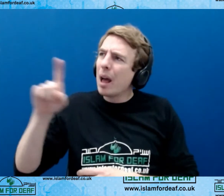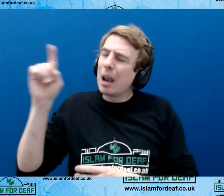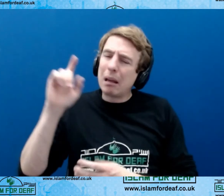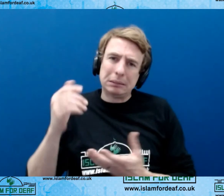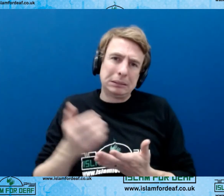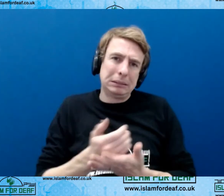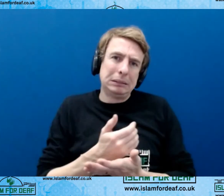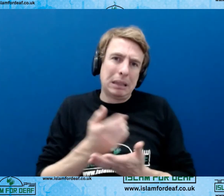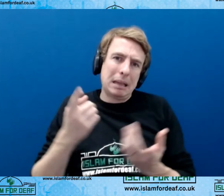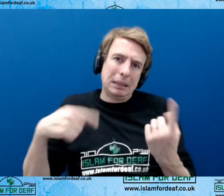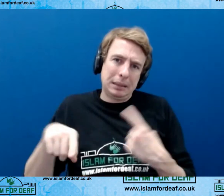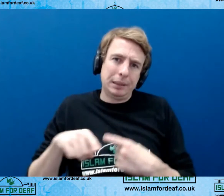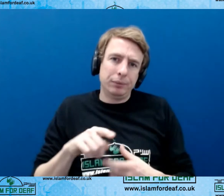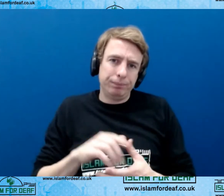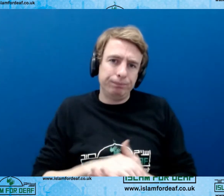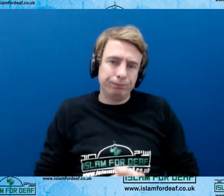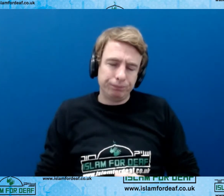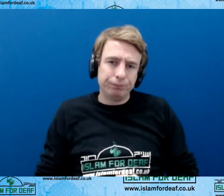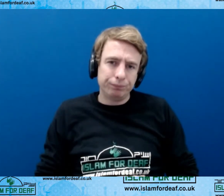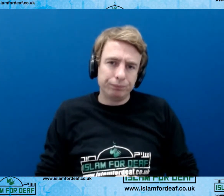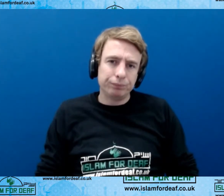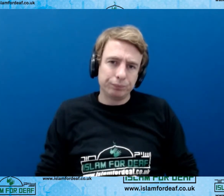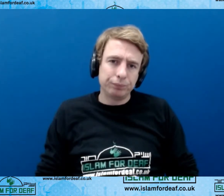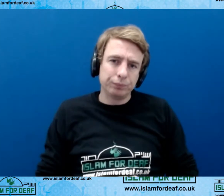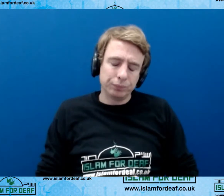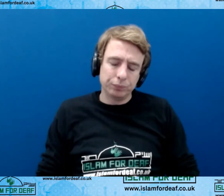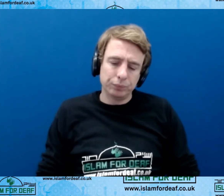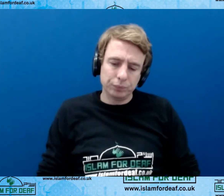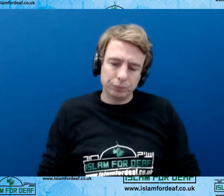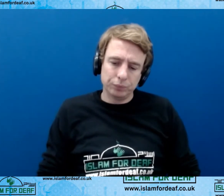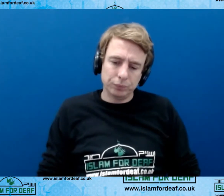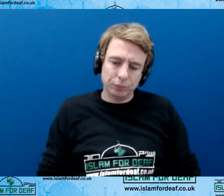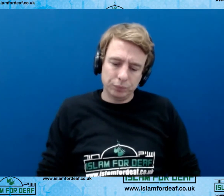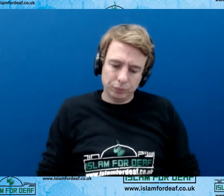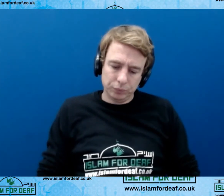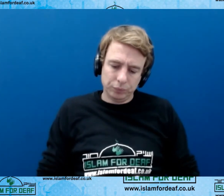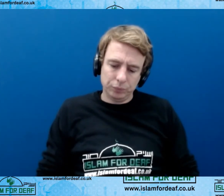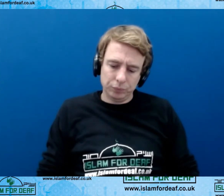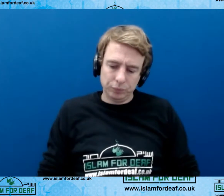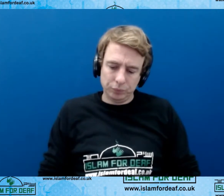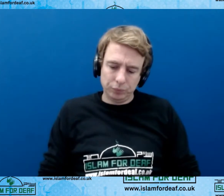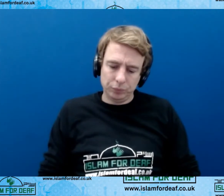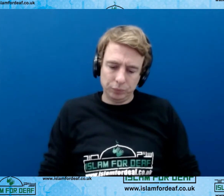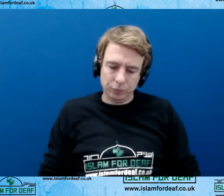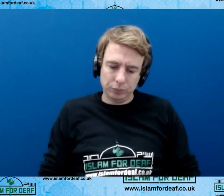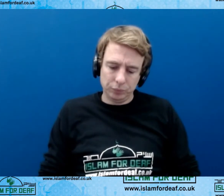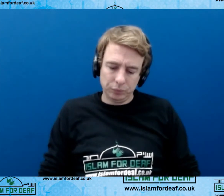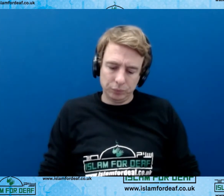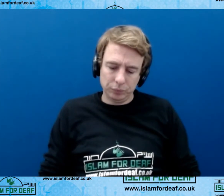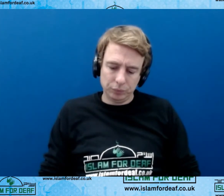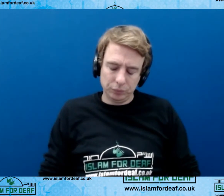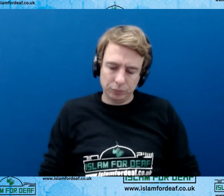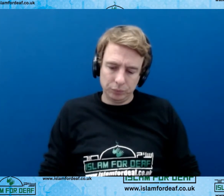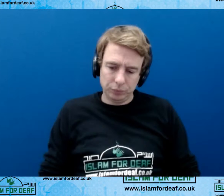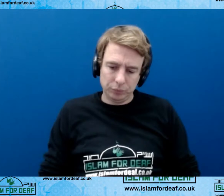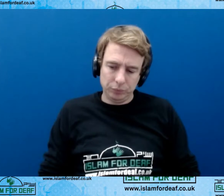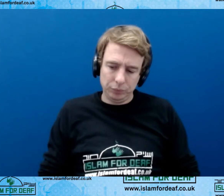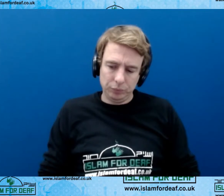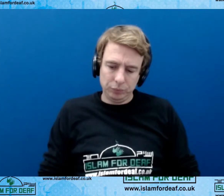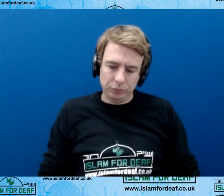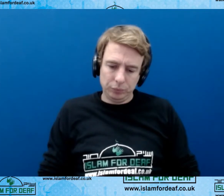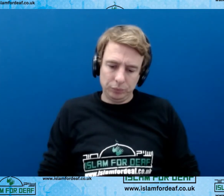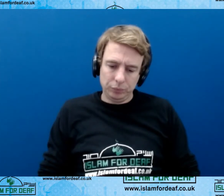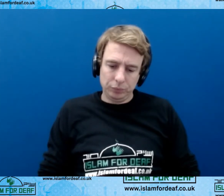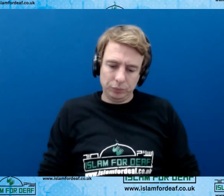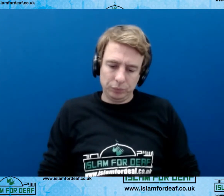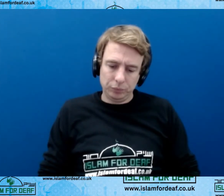في عمد ممددة أي ممتد العذاب فيها فلا يخرجون منها والعياذ بالله. In